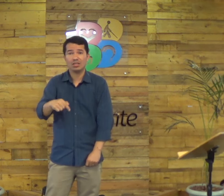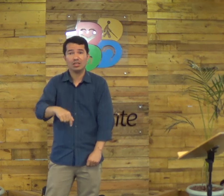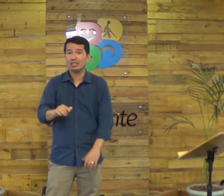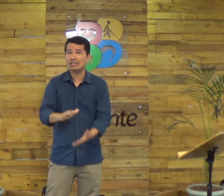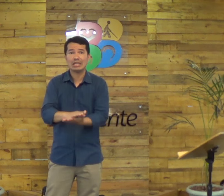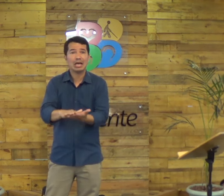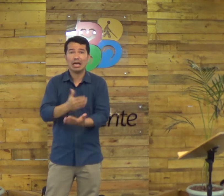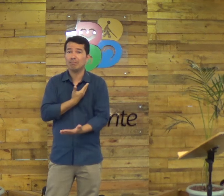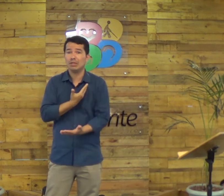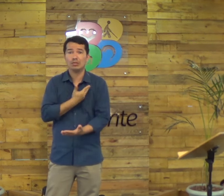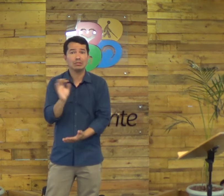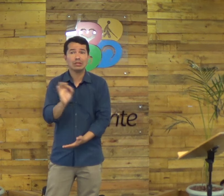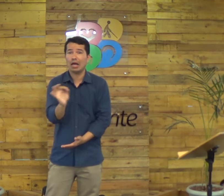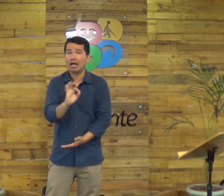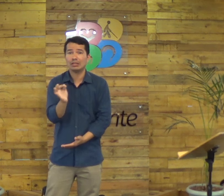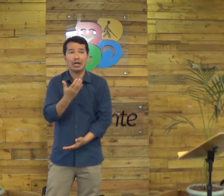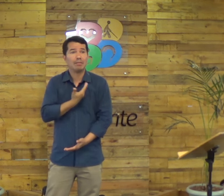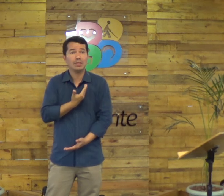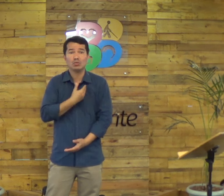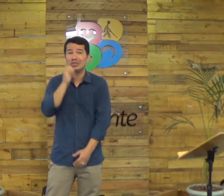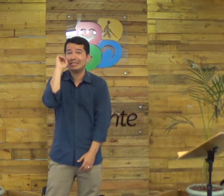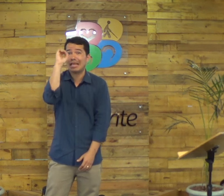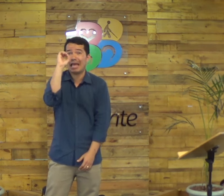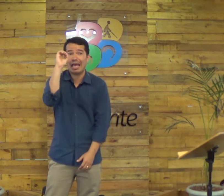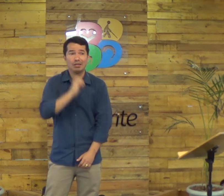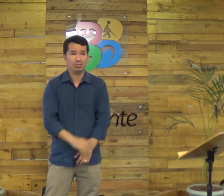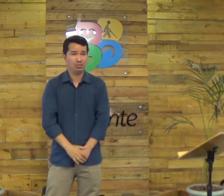eu não conhecia a cidade, não conhecia a dor, não tinha aqui nenhum, nada,